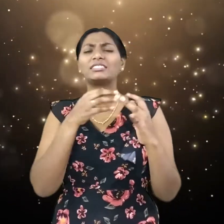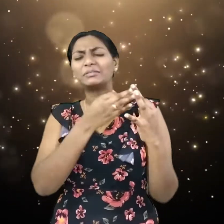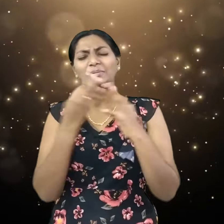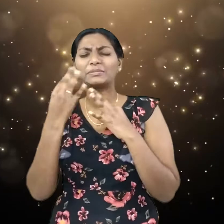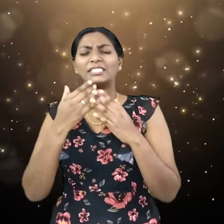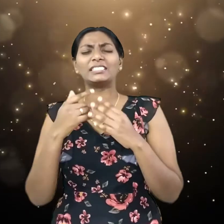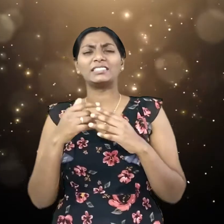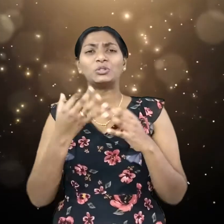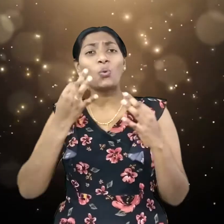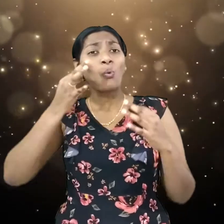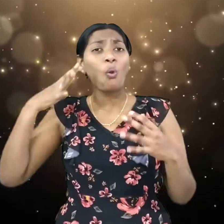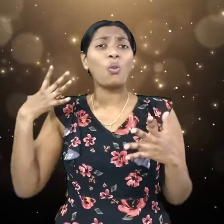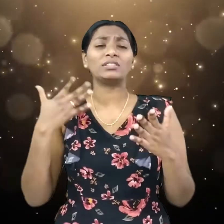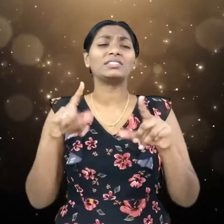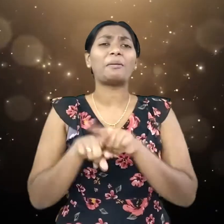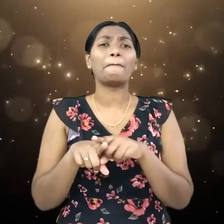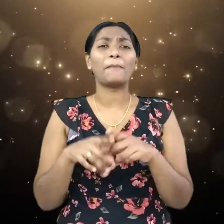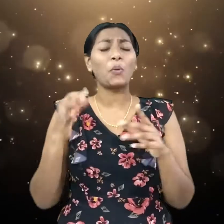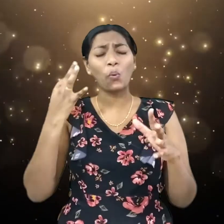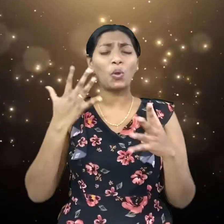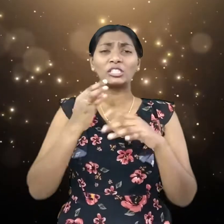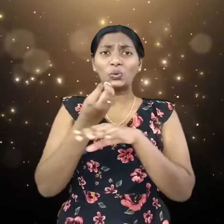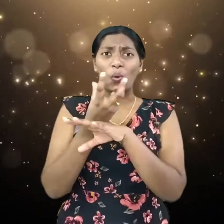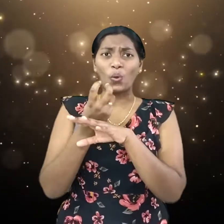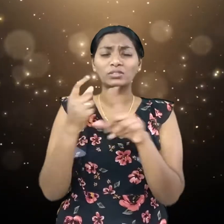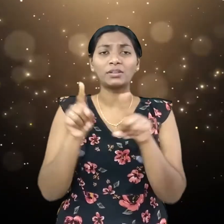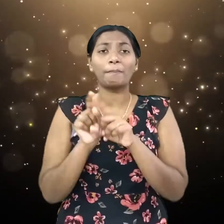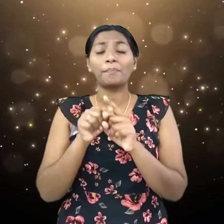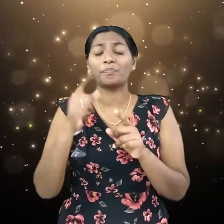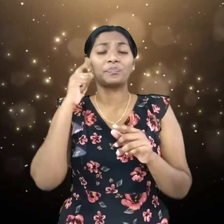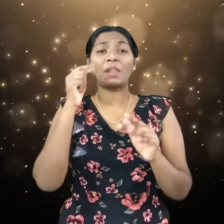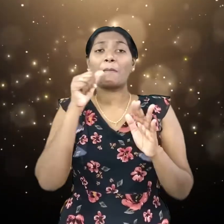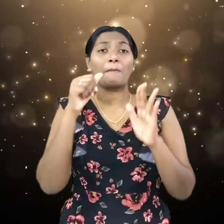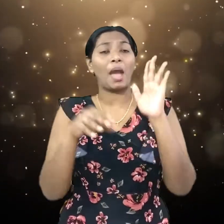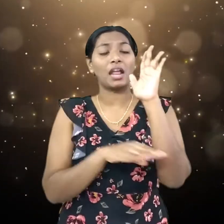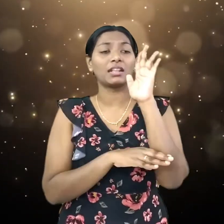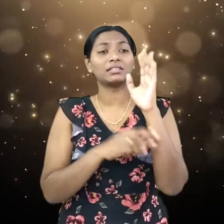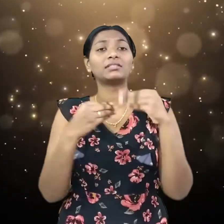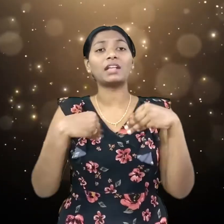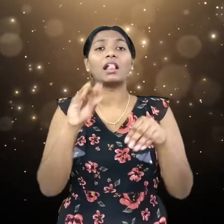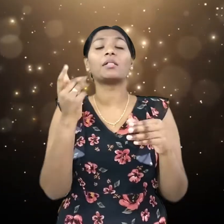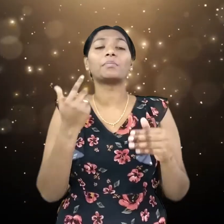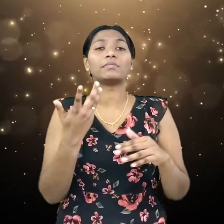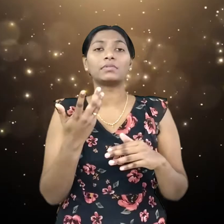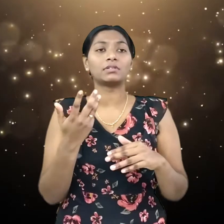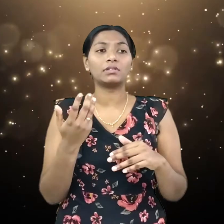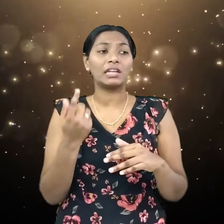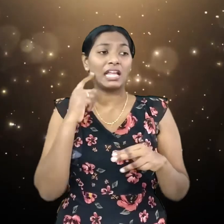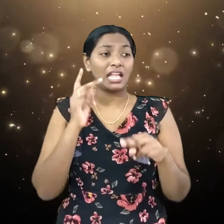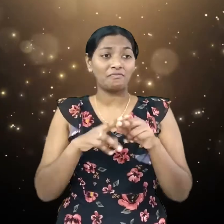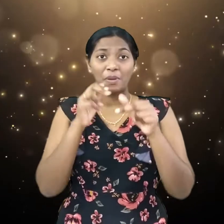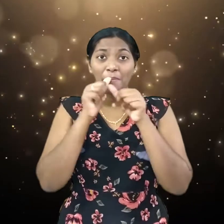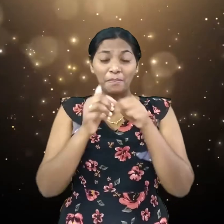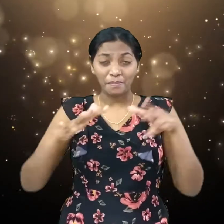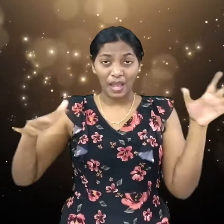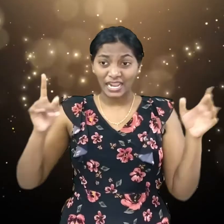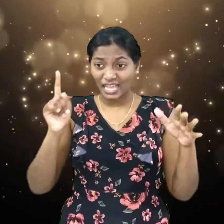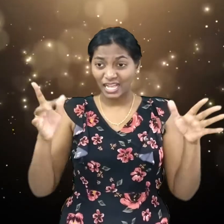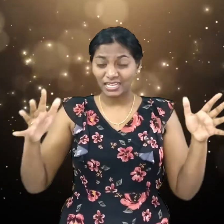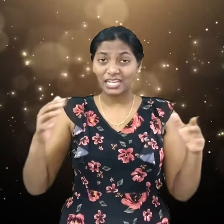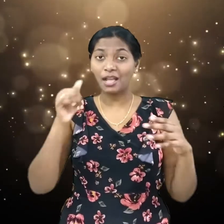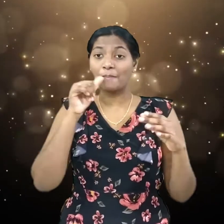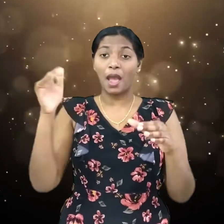क्या है, अनसर्चेबल। सोच के देखिए एक पानी की बोतल कितने की जाती है, 20 रुपए की, अगर एक समुद्र का